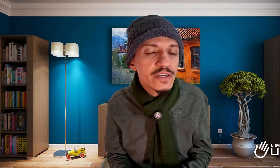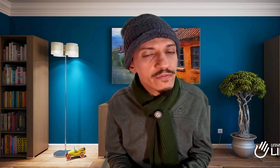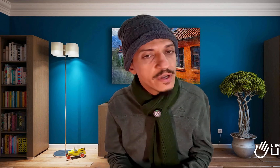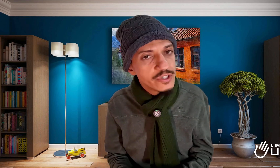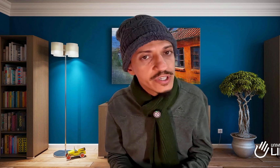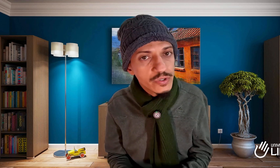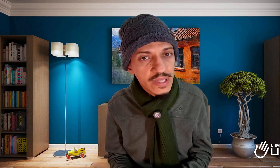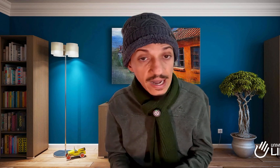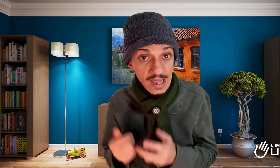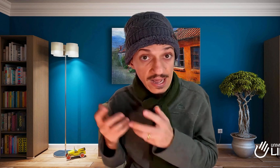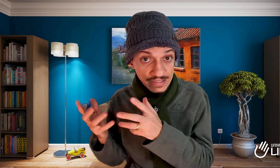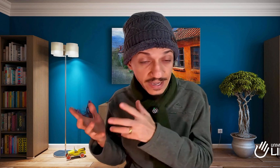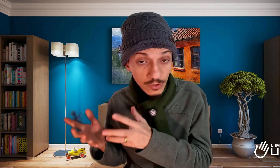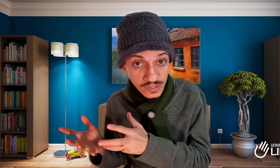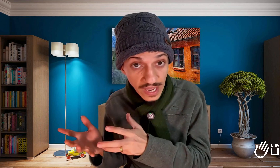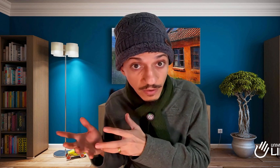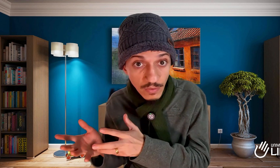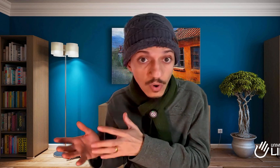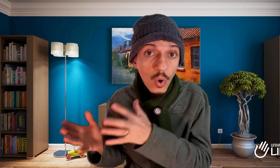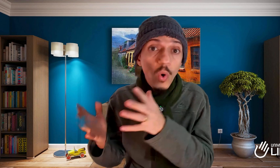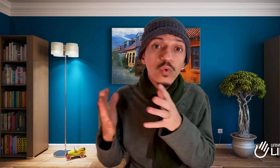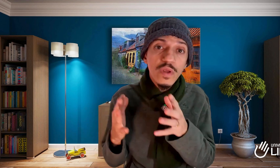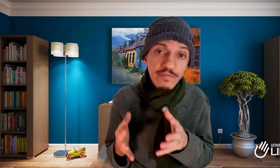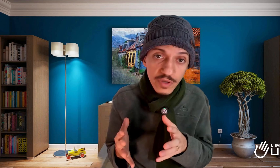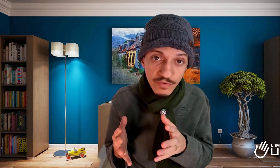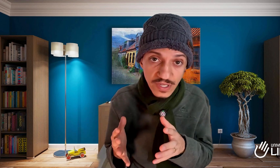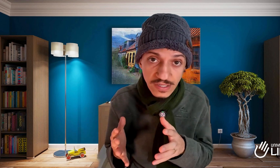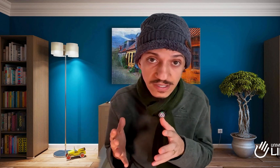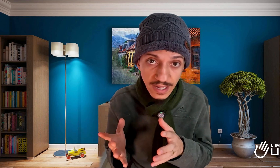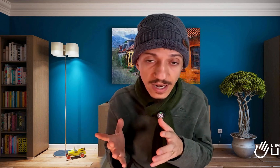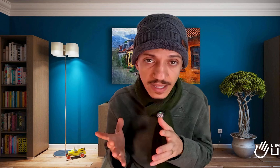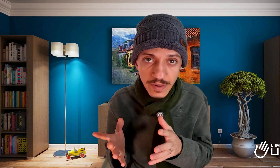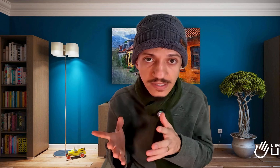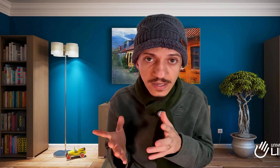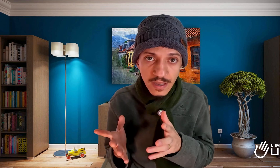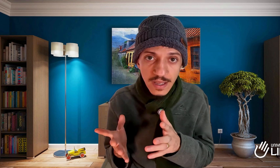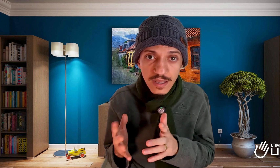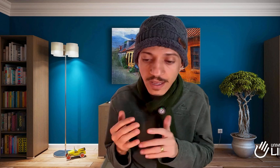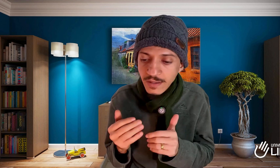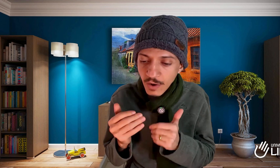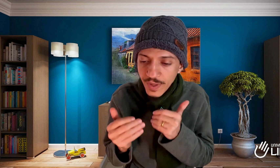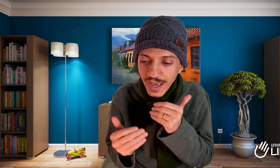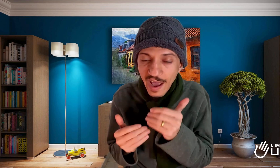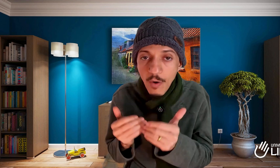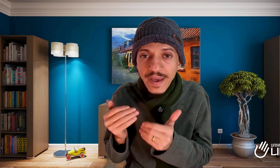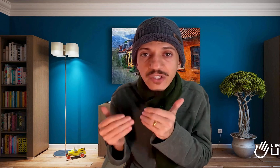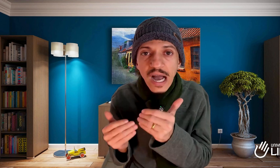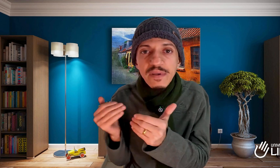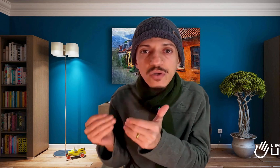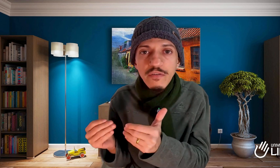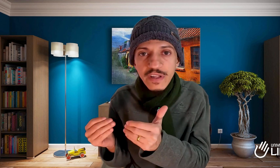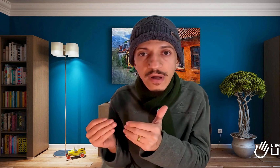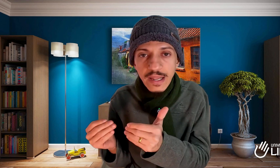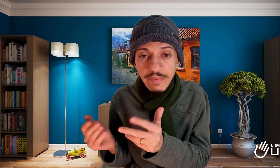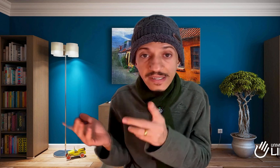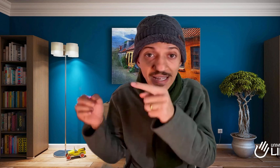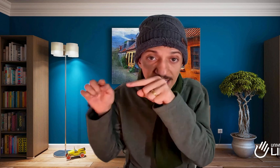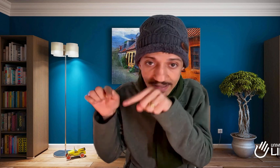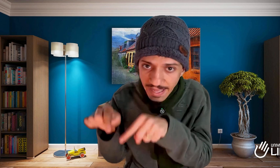de te ajudar a sair do zero ou do nível que você está na Libras e então ir realmente absorvendo a Libras dentro